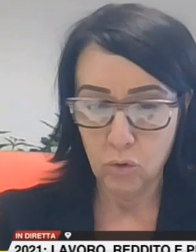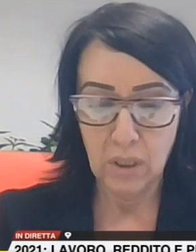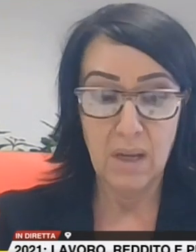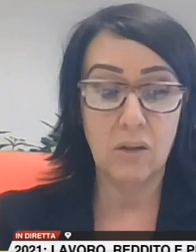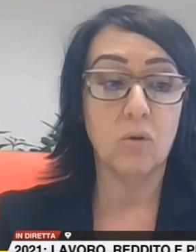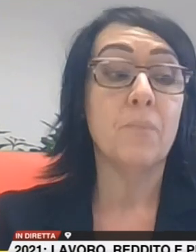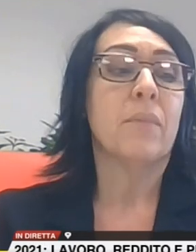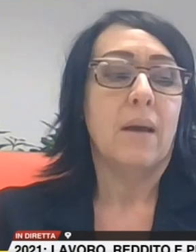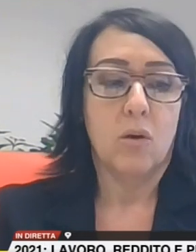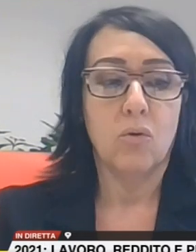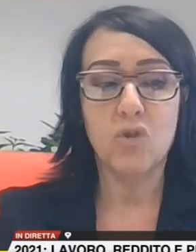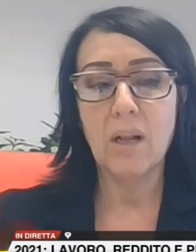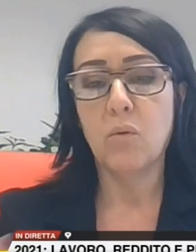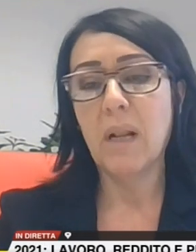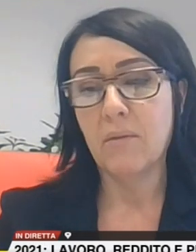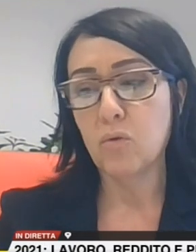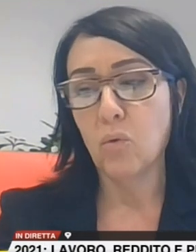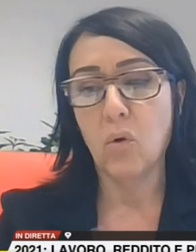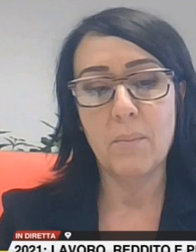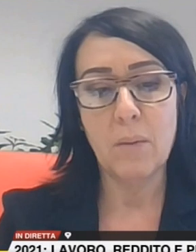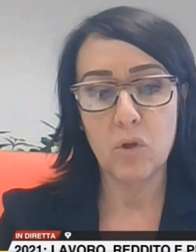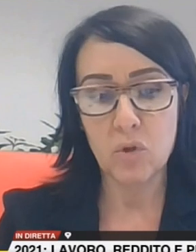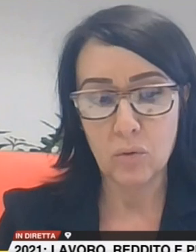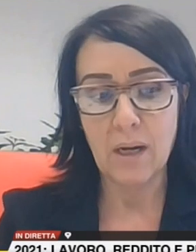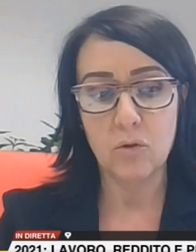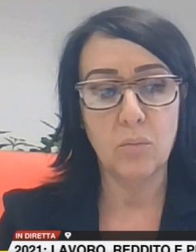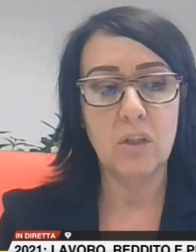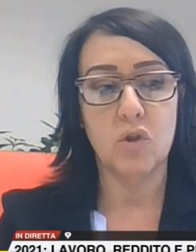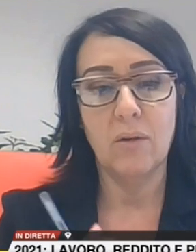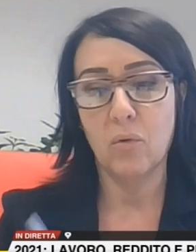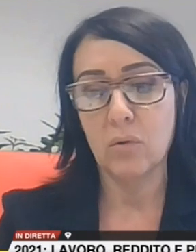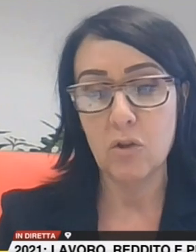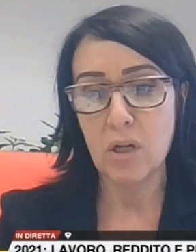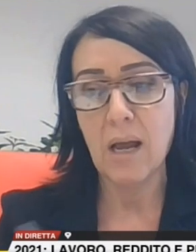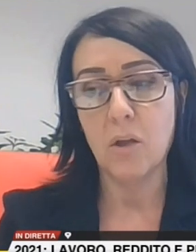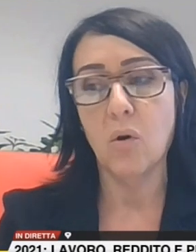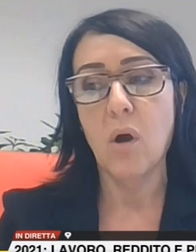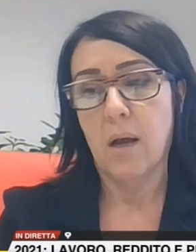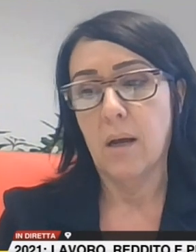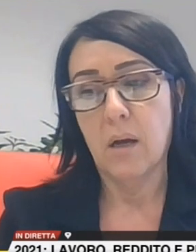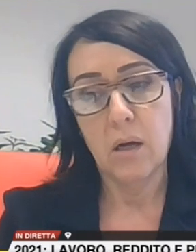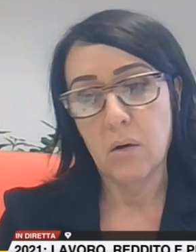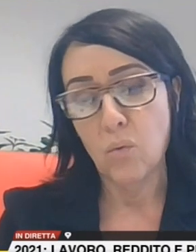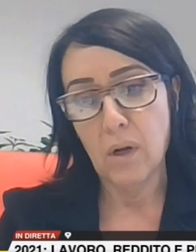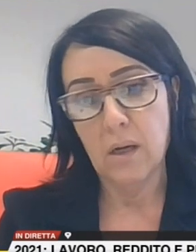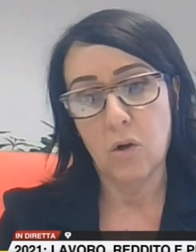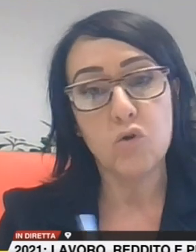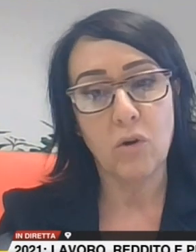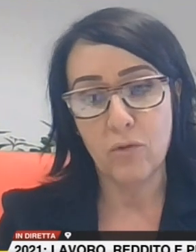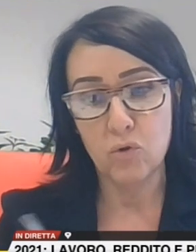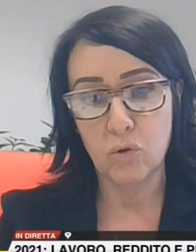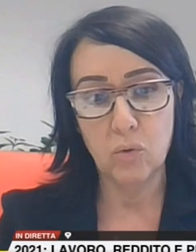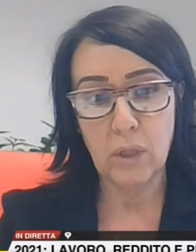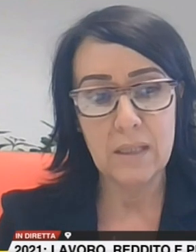per il loro ottenimento. Ecco, già nel 2021 abbiamo riscontrato, come dicevo, da gennaio un